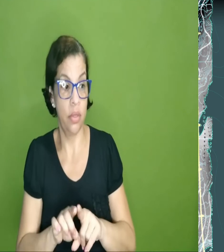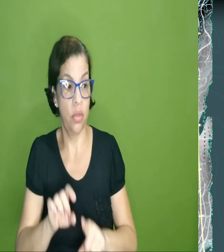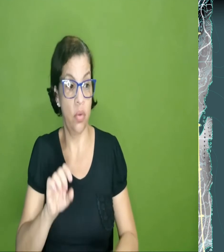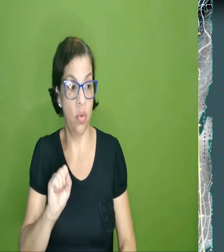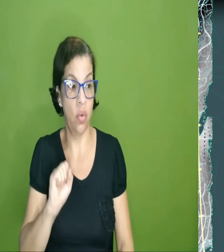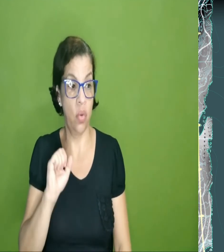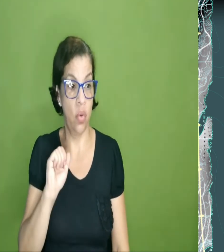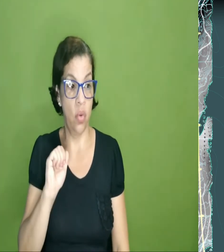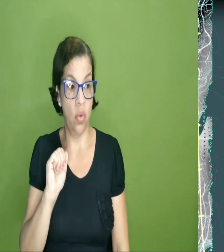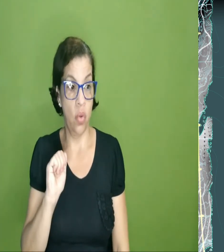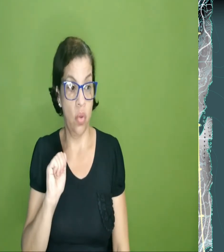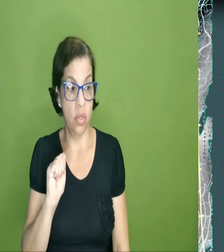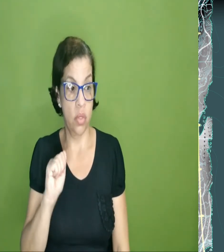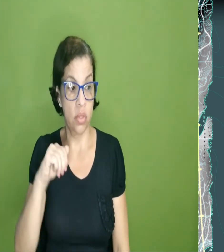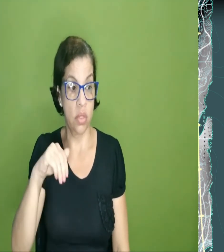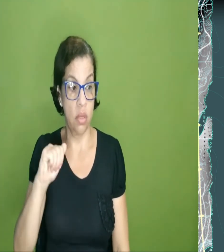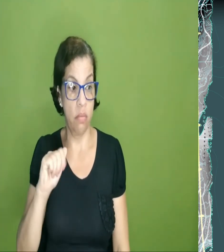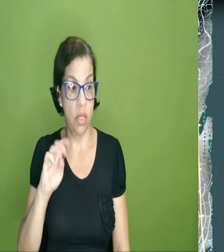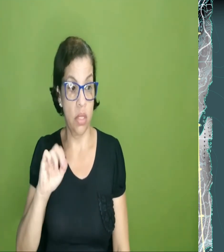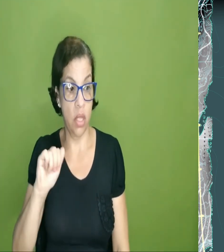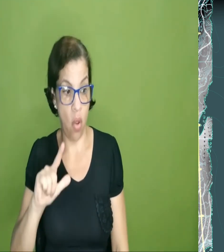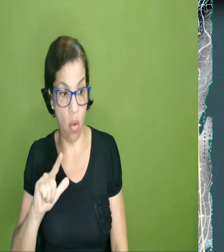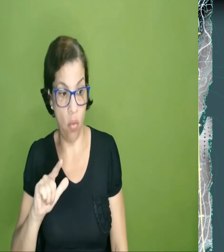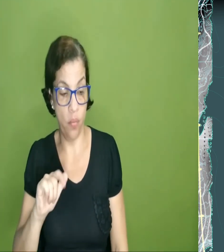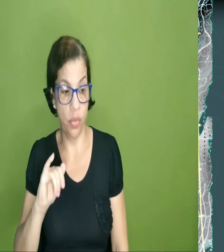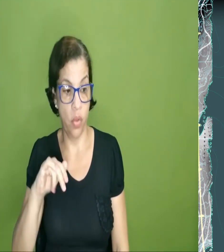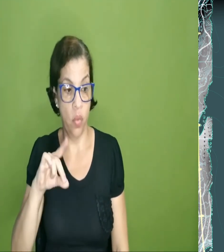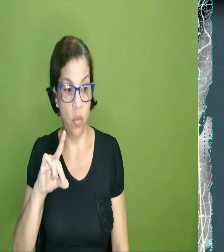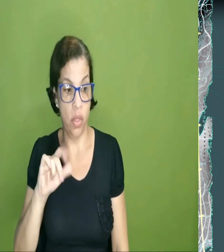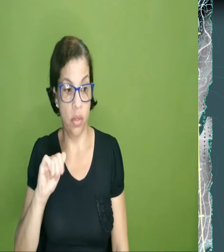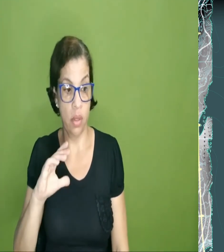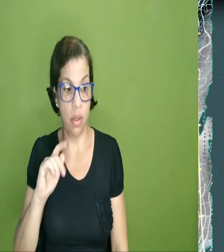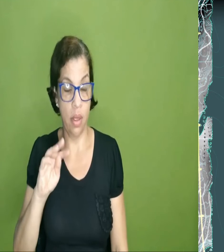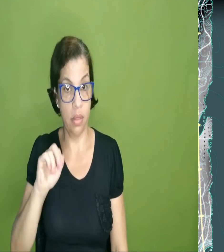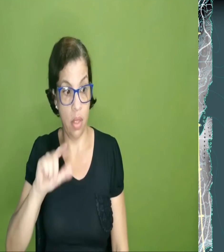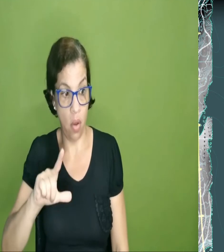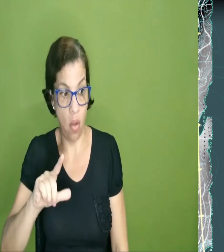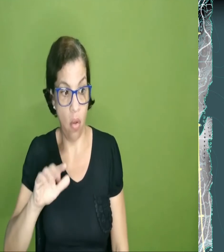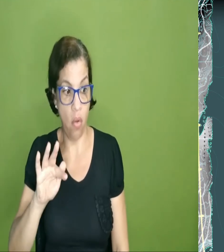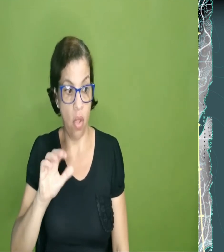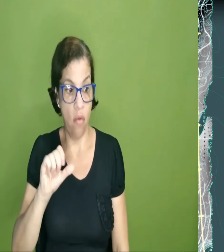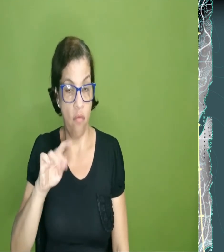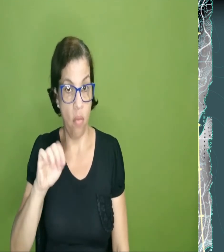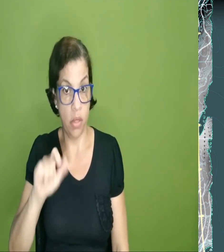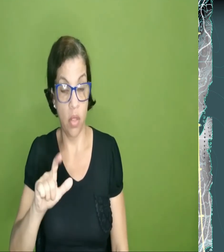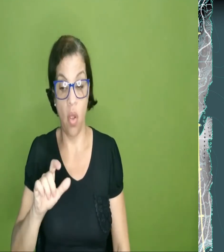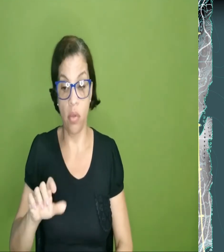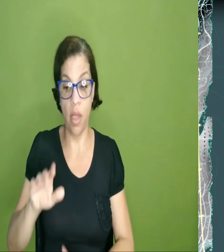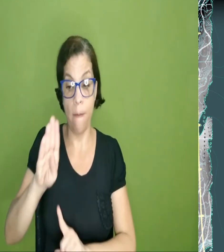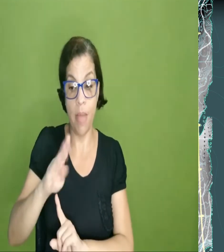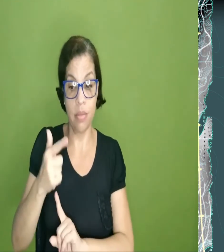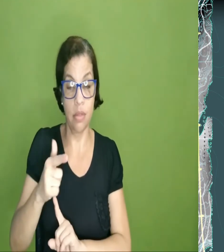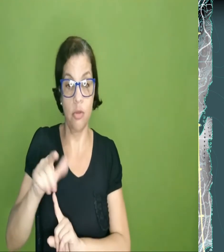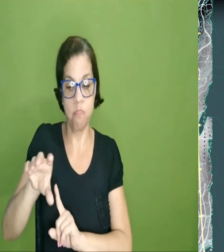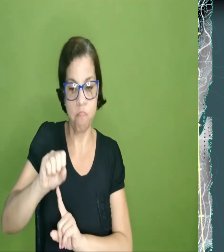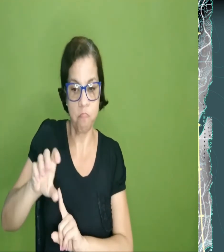o formoterol e o indacaterol têm uma seletividade bastante alta sobre receptores beta-2,